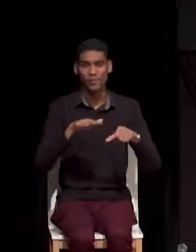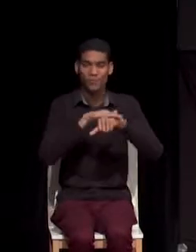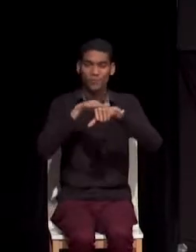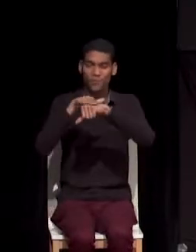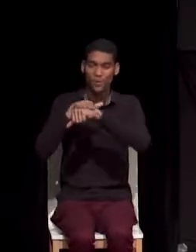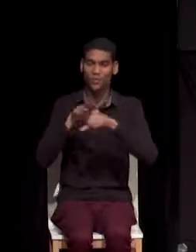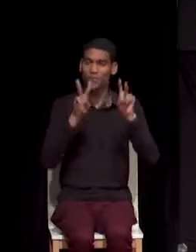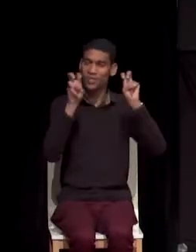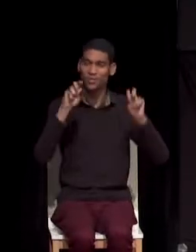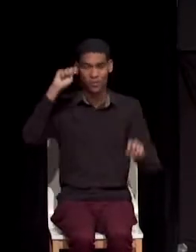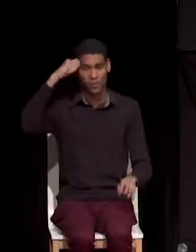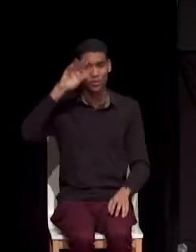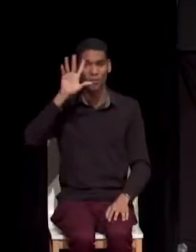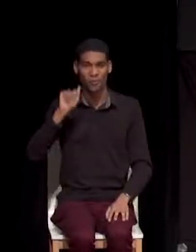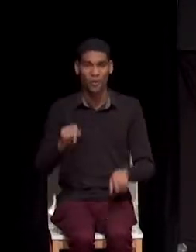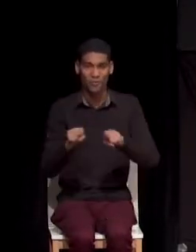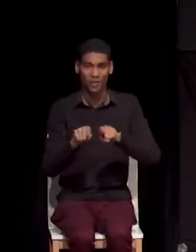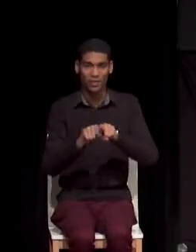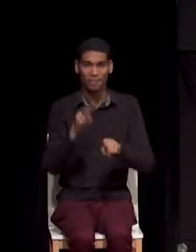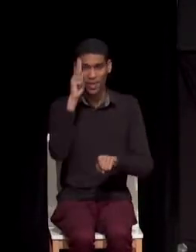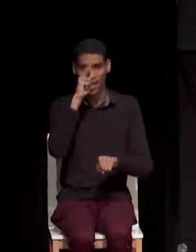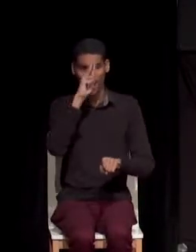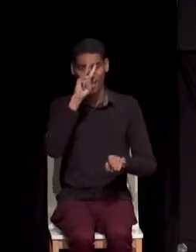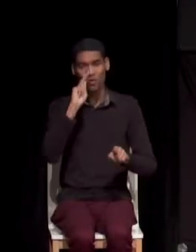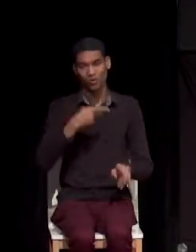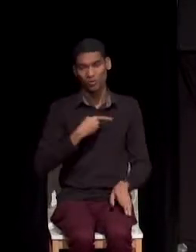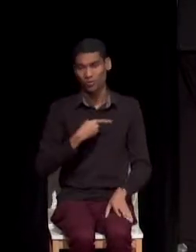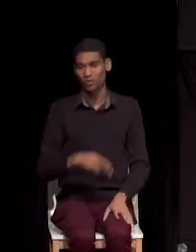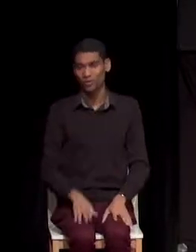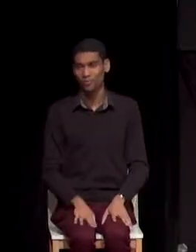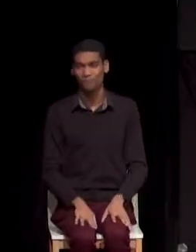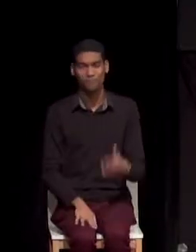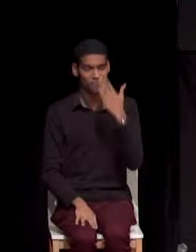África e sobre nossa história. Muito obrigado.